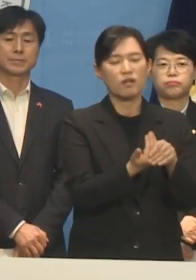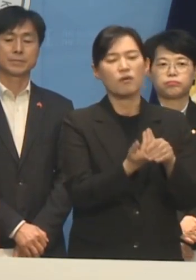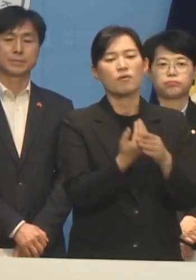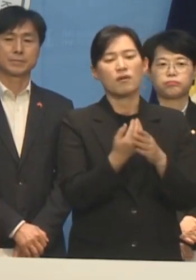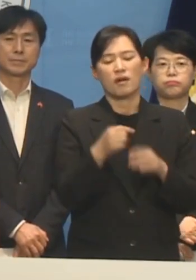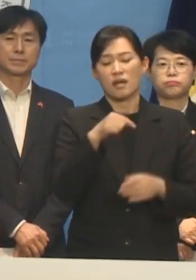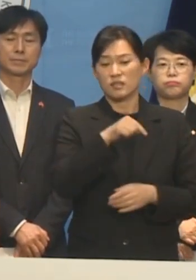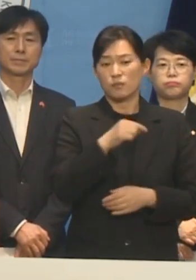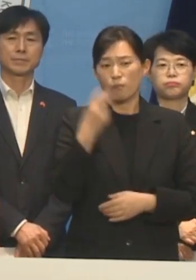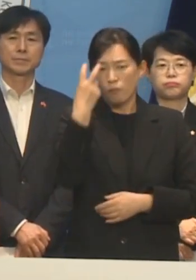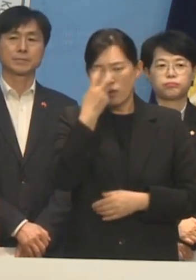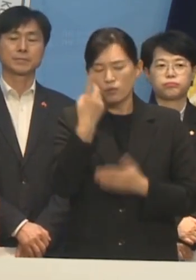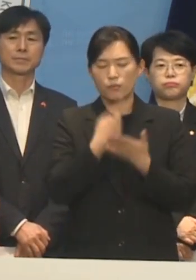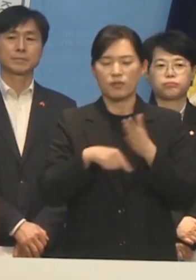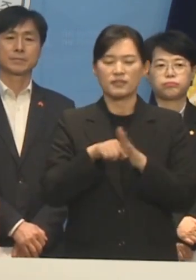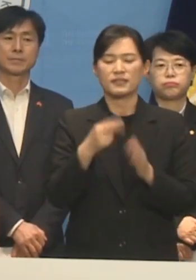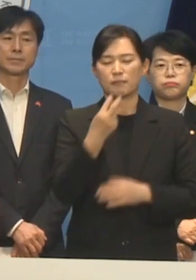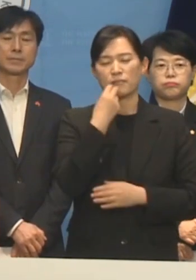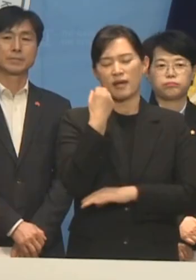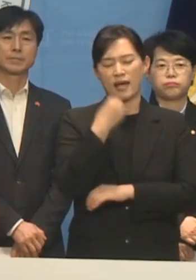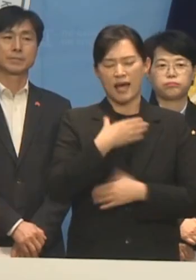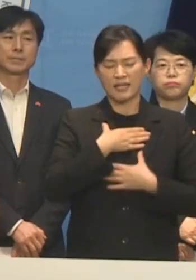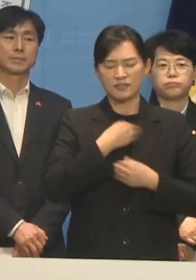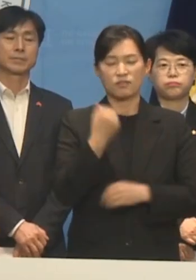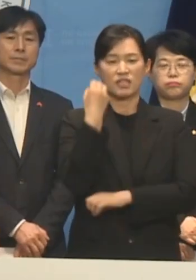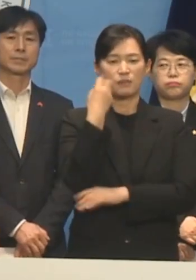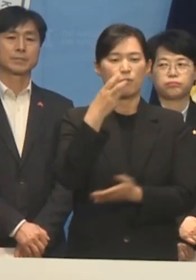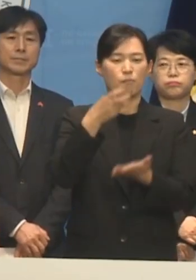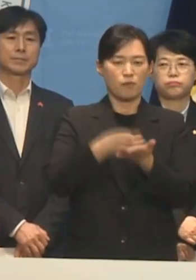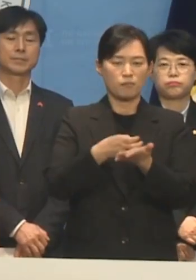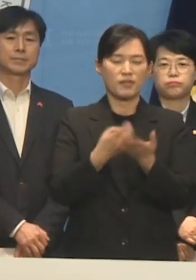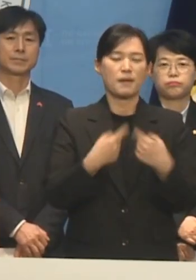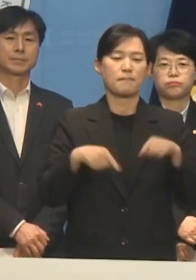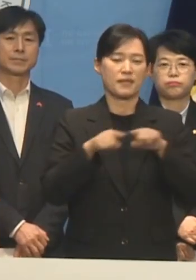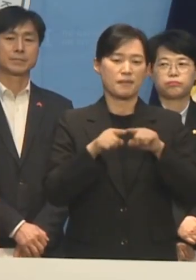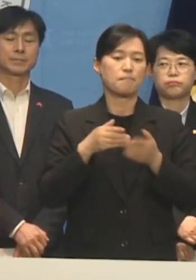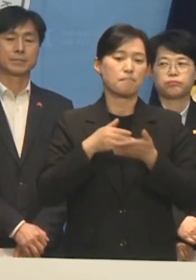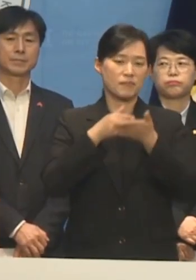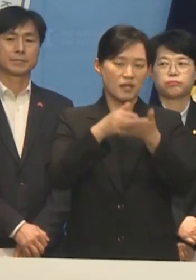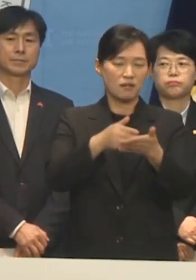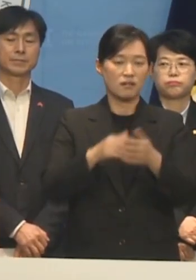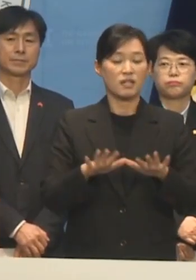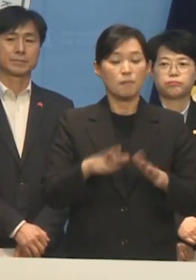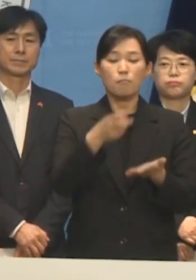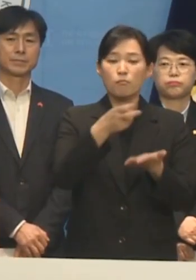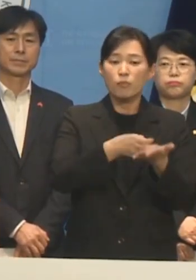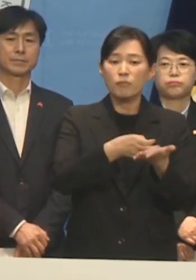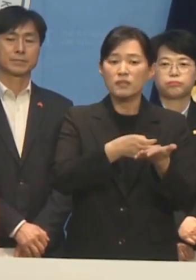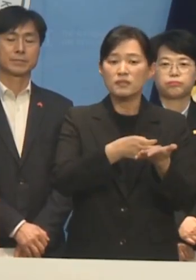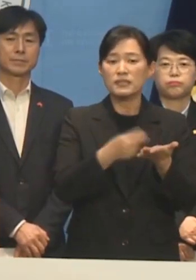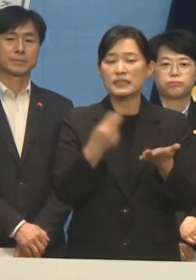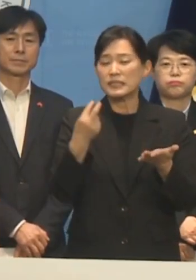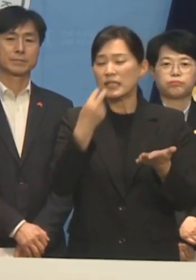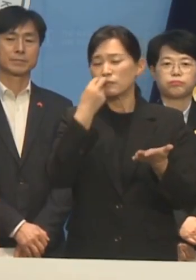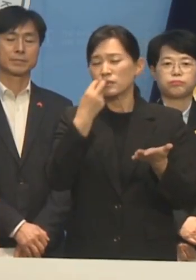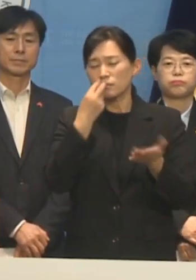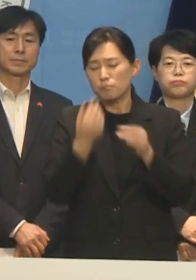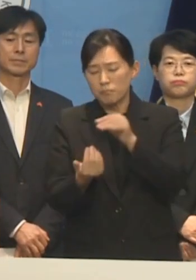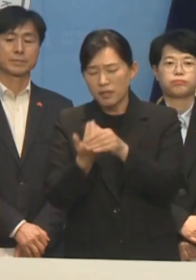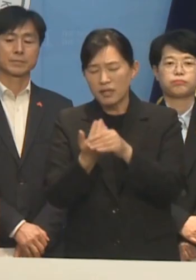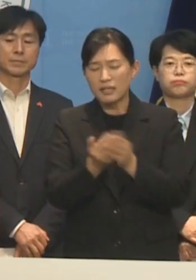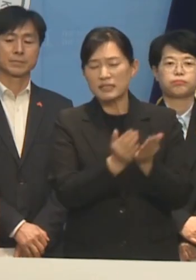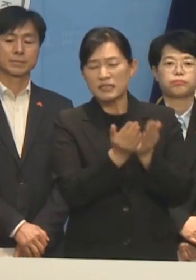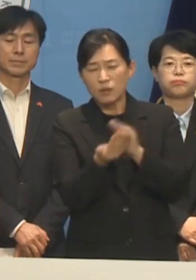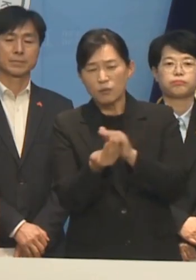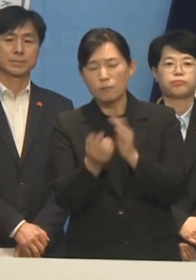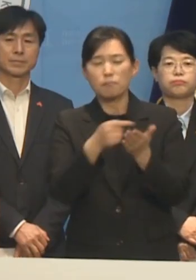보호하기 위한 생명안전기본법을 공동으로 발의합니다. 이 법에는 가습기 살균제 참사와 세월호